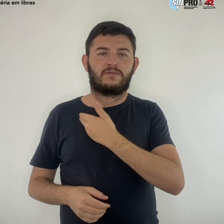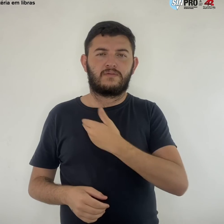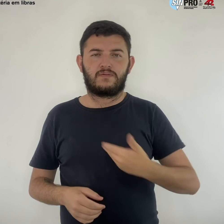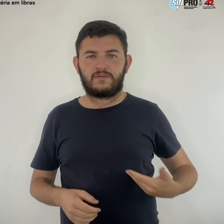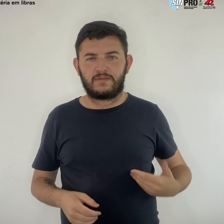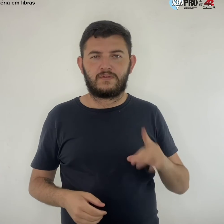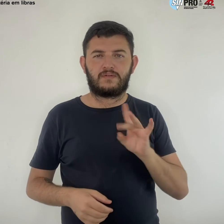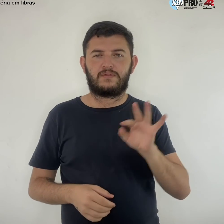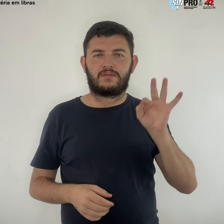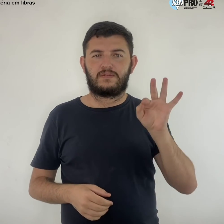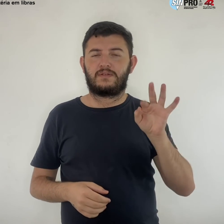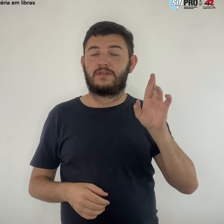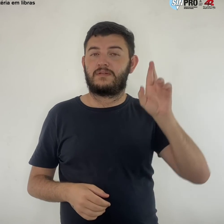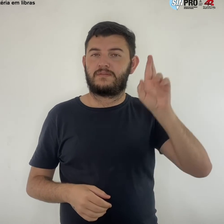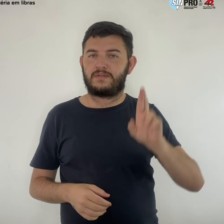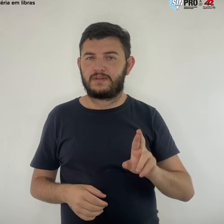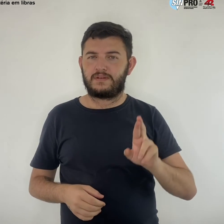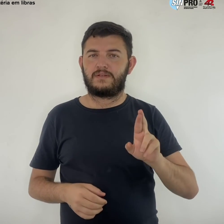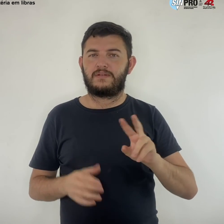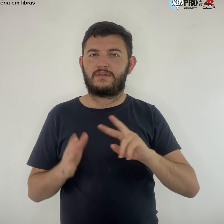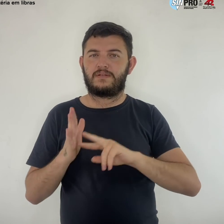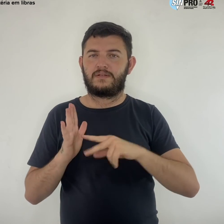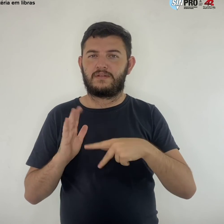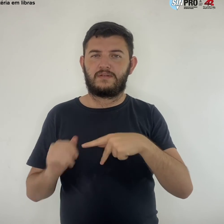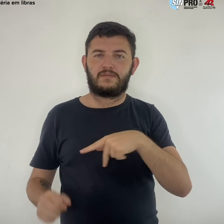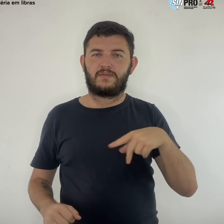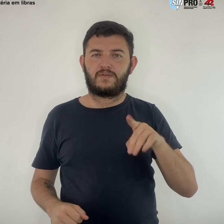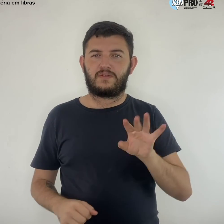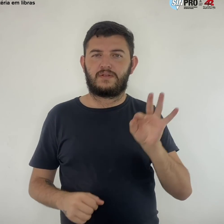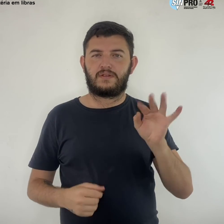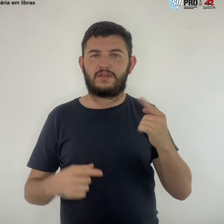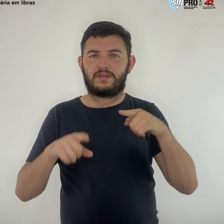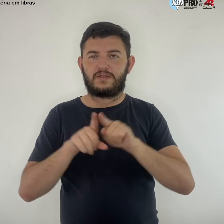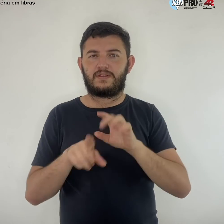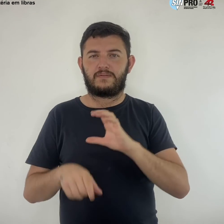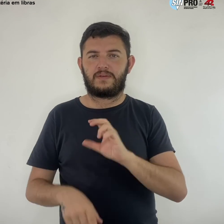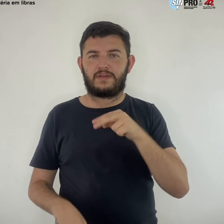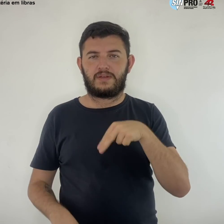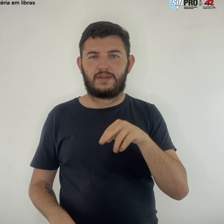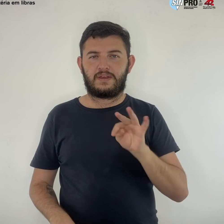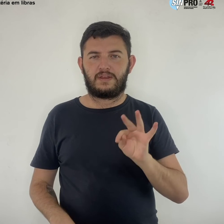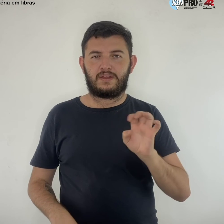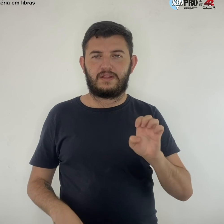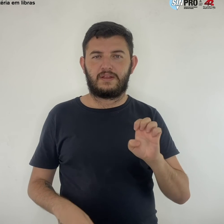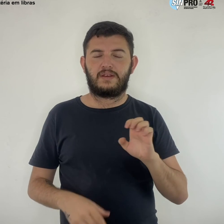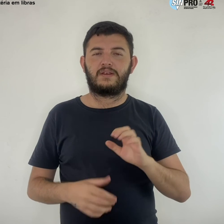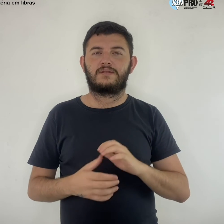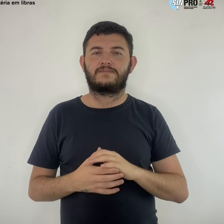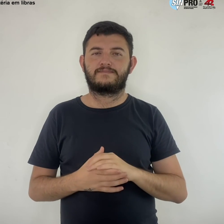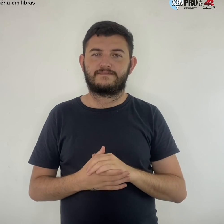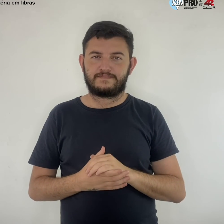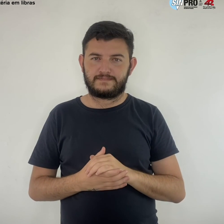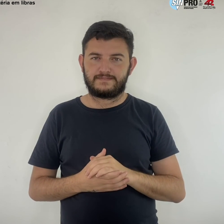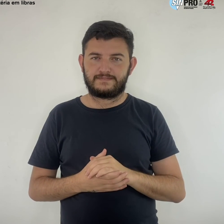Ensino do Distrito Federal e dirigente do SimproDF e da CNTE. CIDADE NO BRASIL